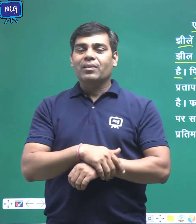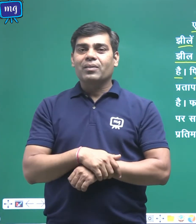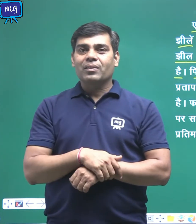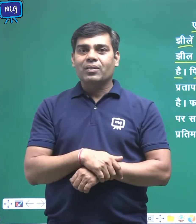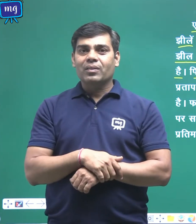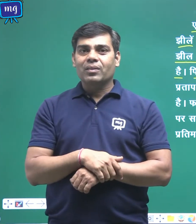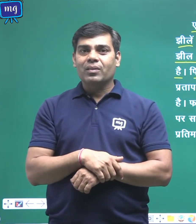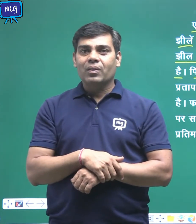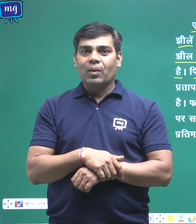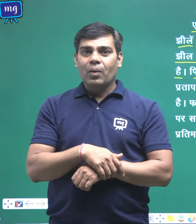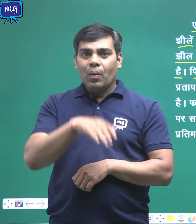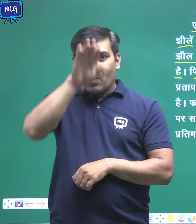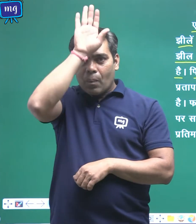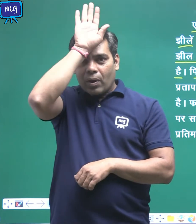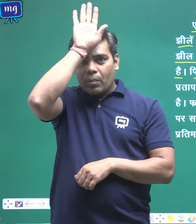महाराणा प्रताप के